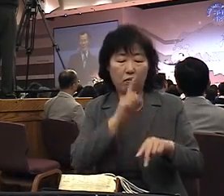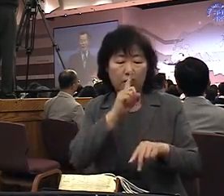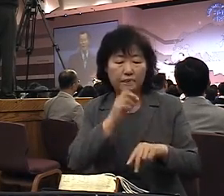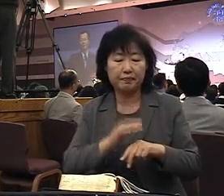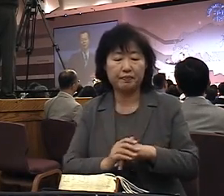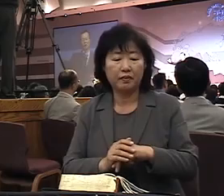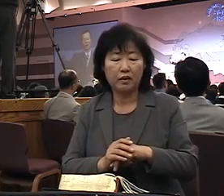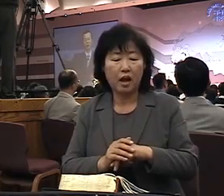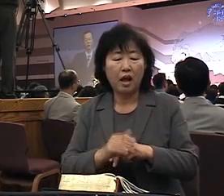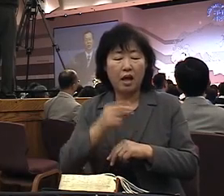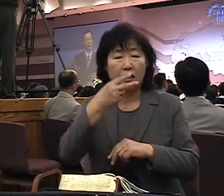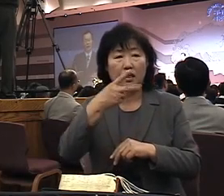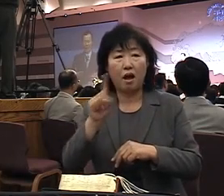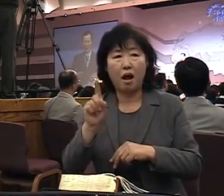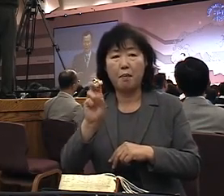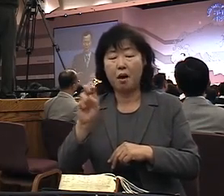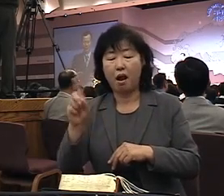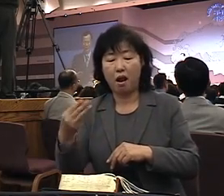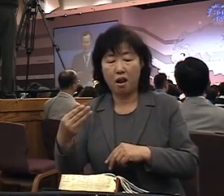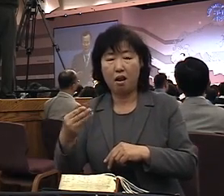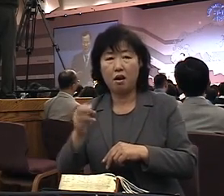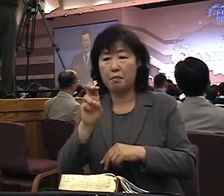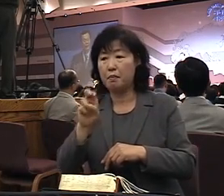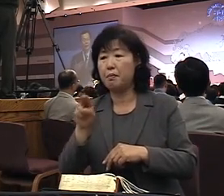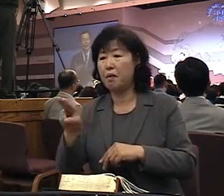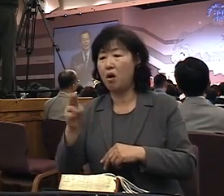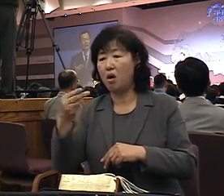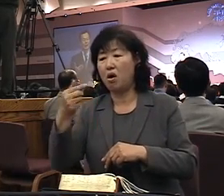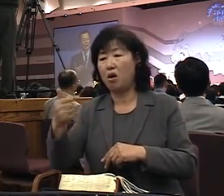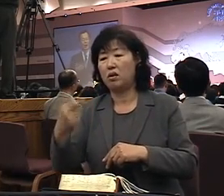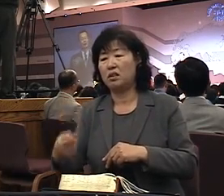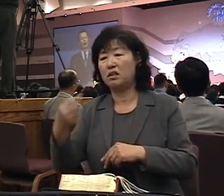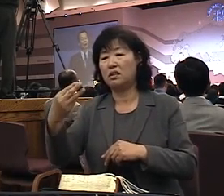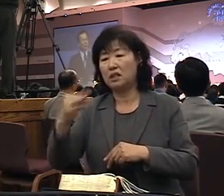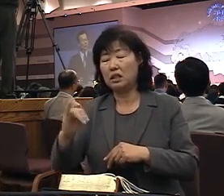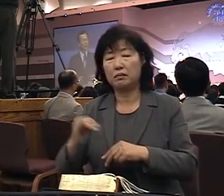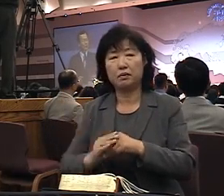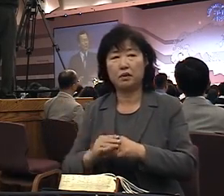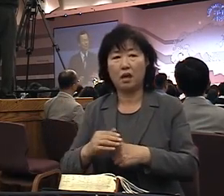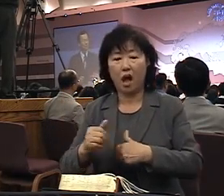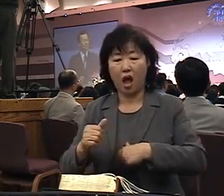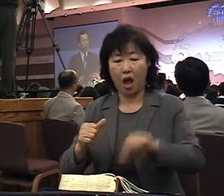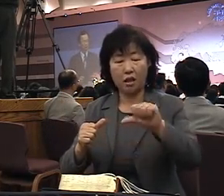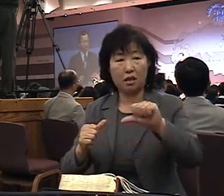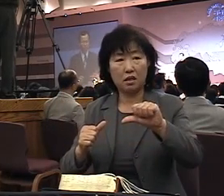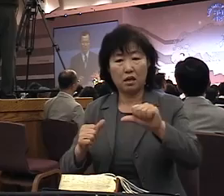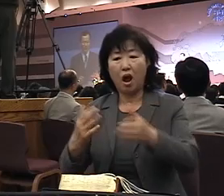그렇다면 이 다말, 며느리로 들어온 다말은 아기를 갖기 전에 과부가 된 것입니다.